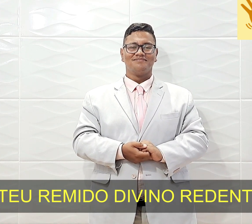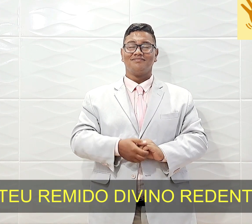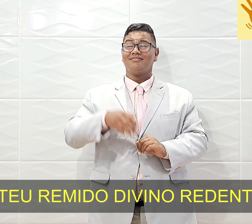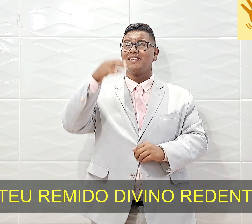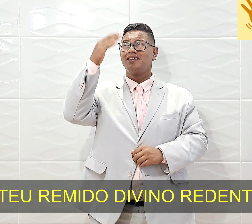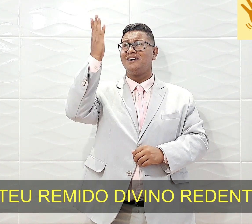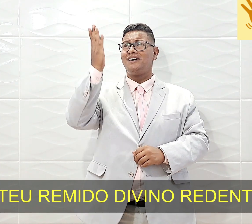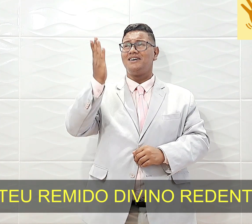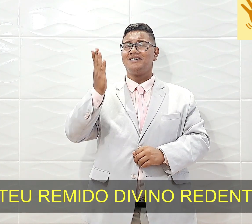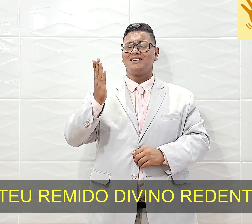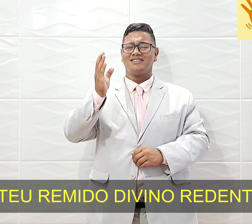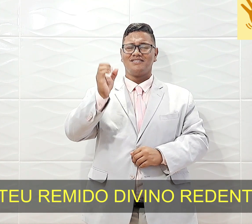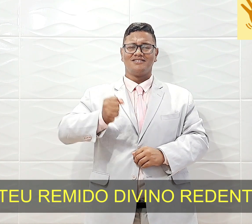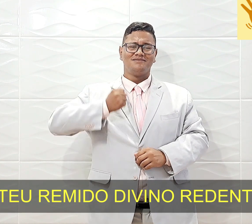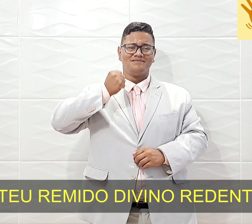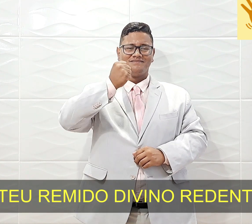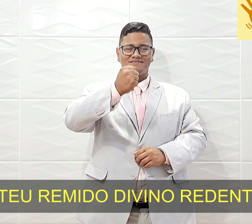Divino Redentor